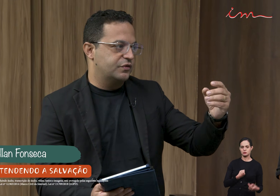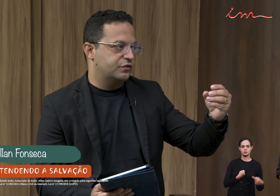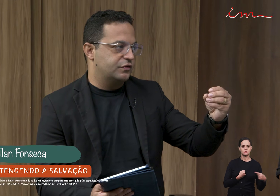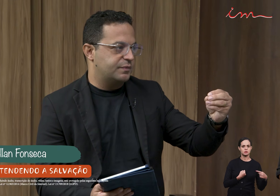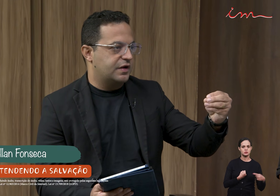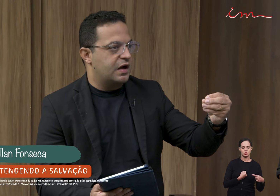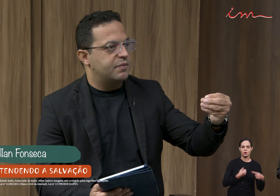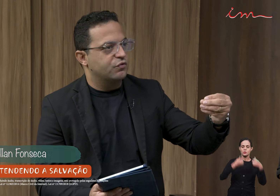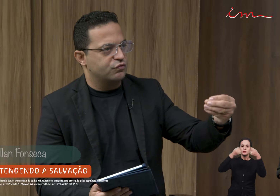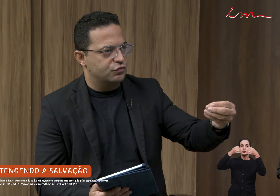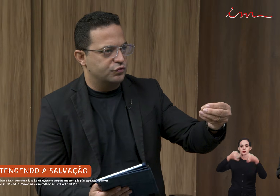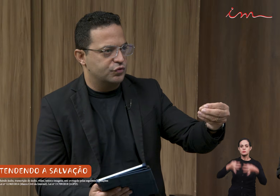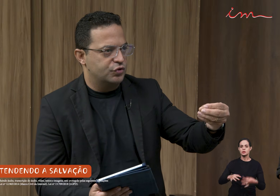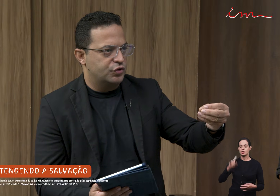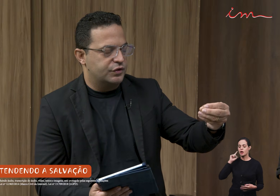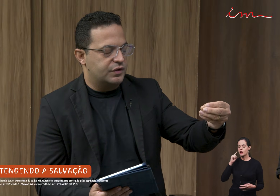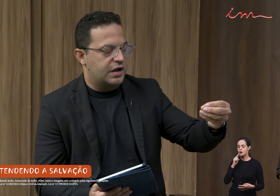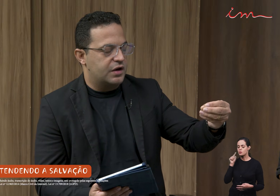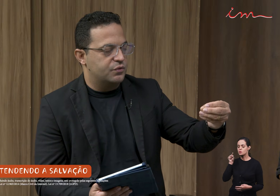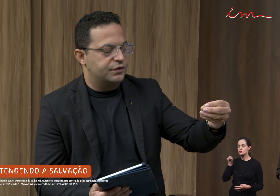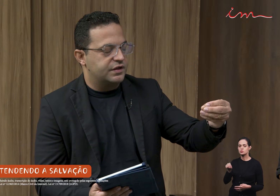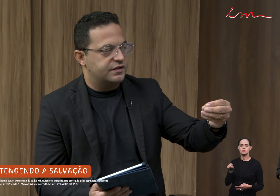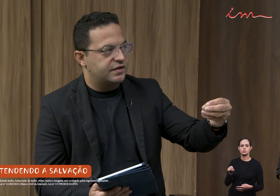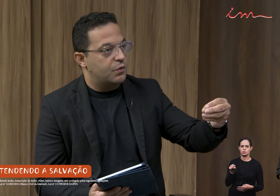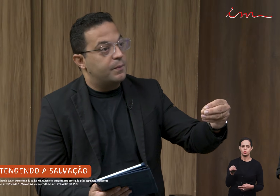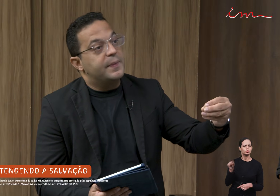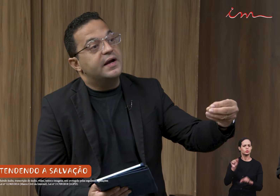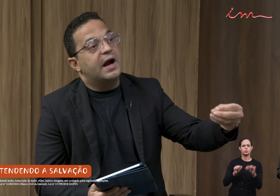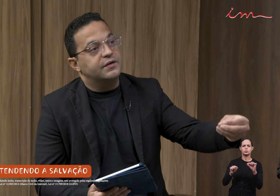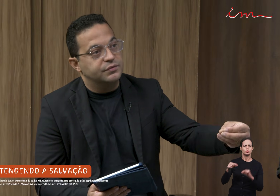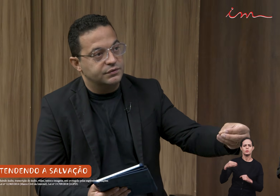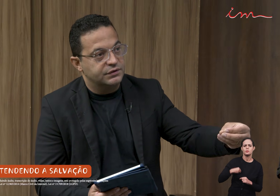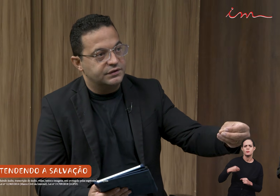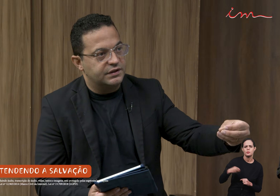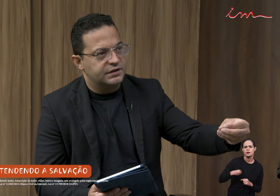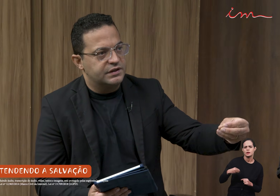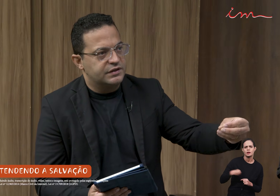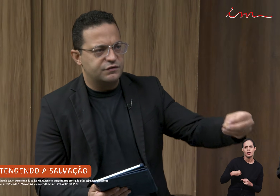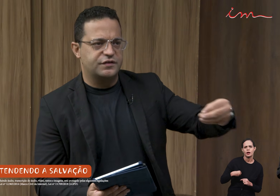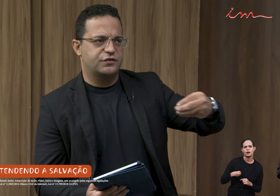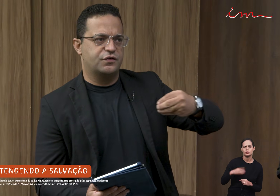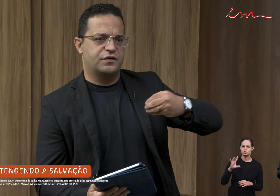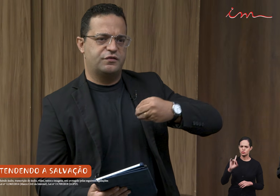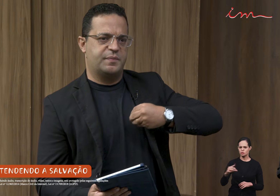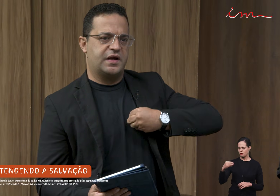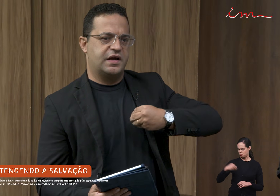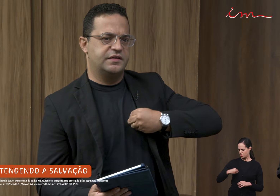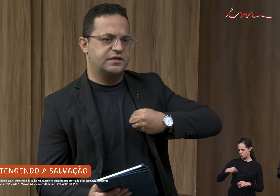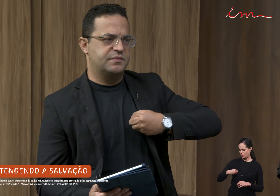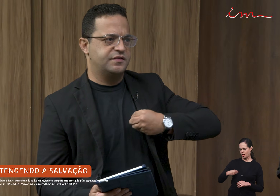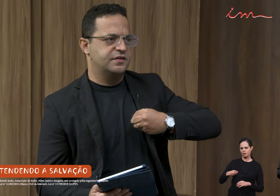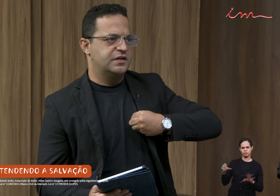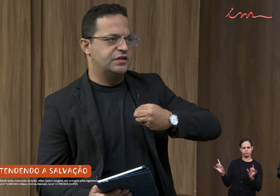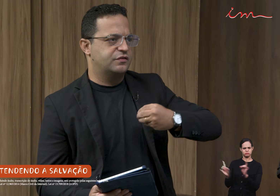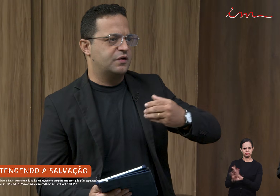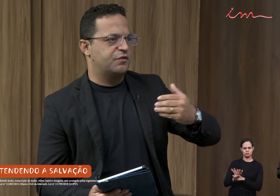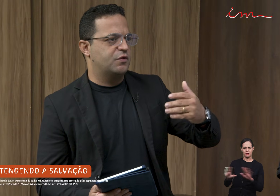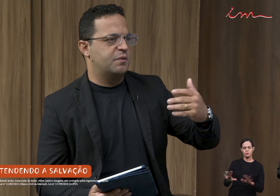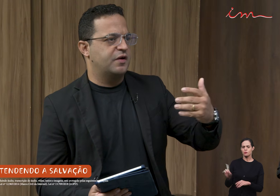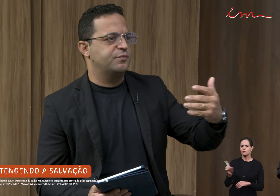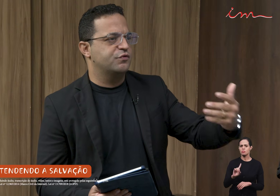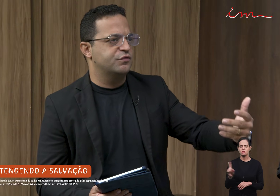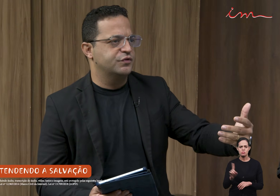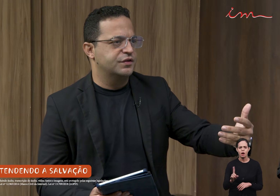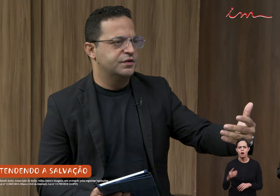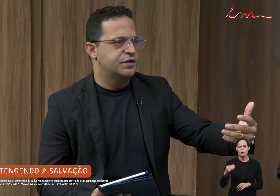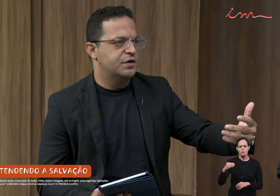consciência de explicar para o surdo o que é o pecado, né? Não fazer só o sinal de pecado aqui, mas isso ser uma